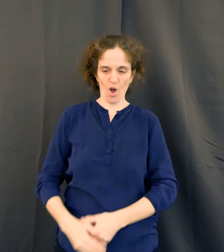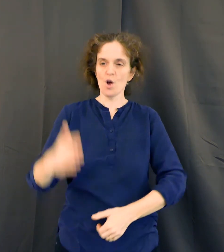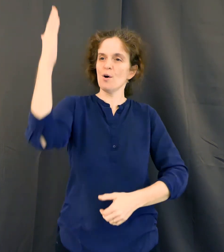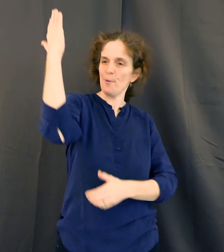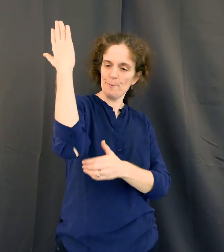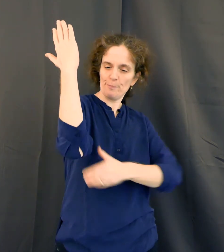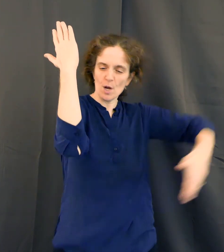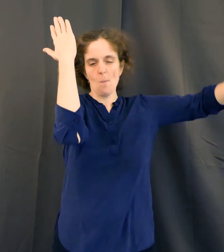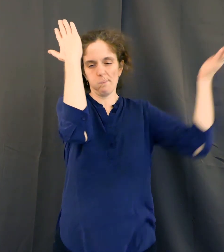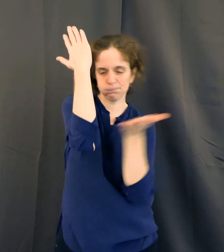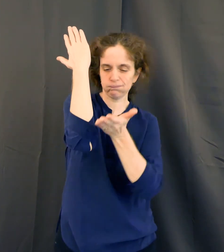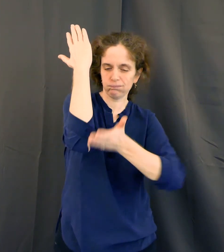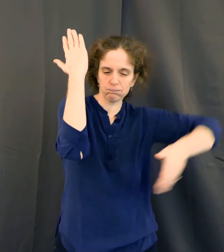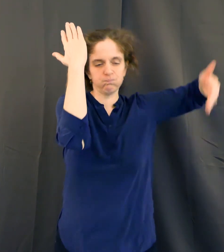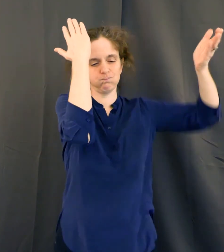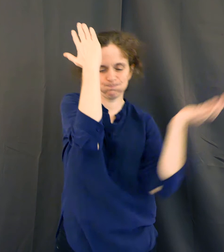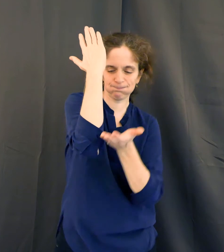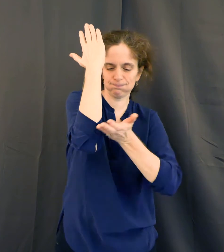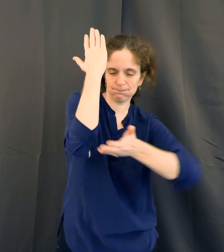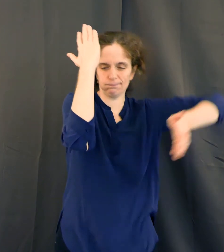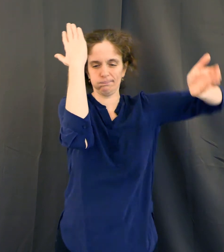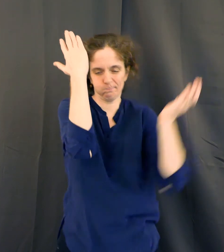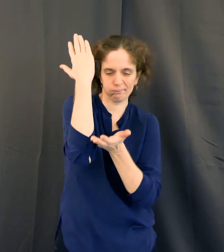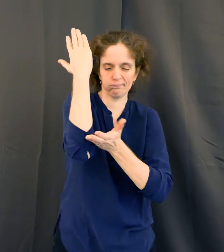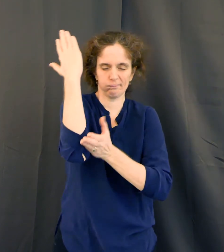sapin. Ils le coupent